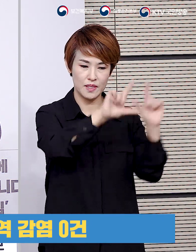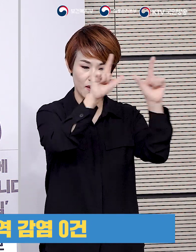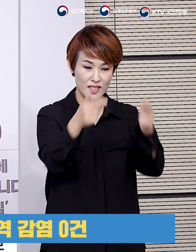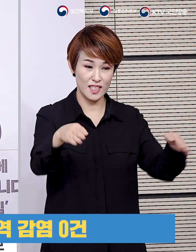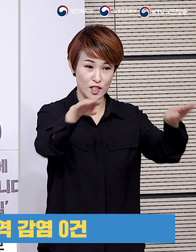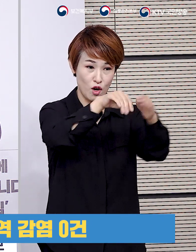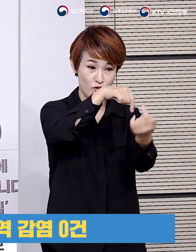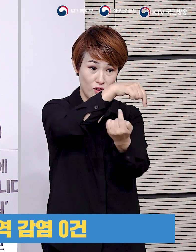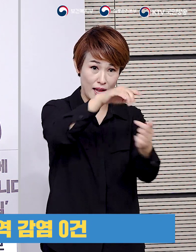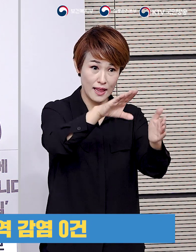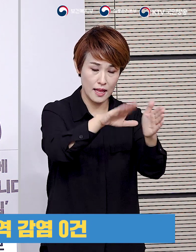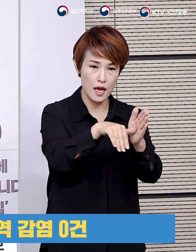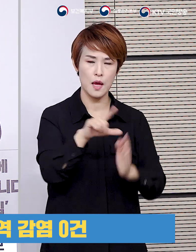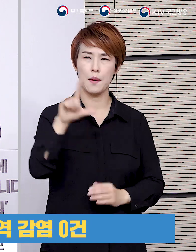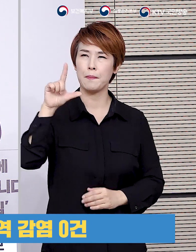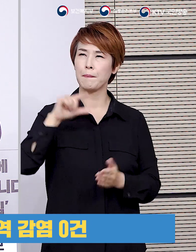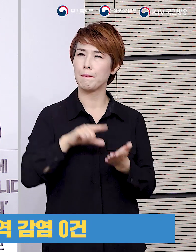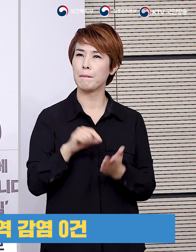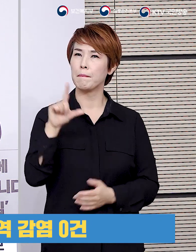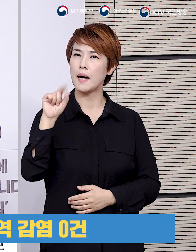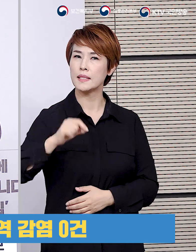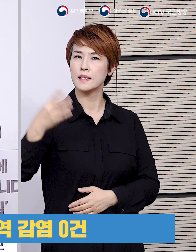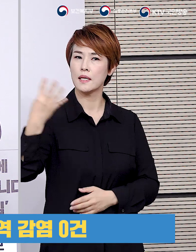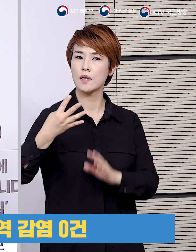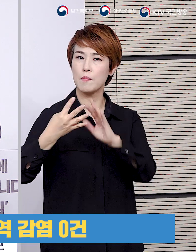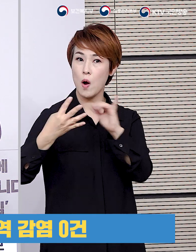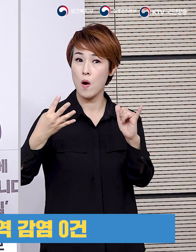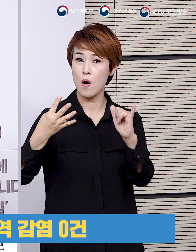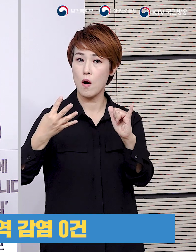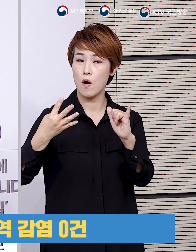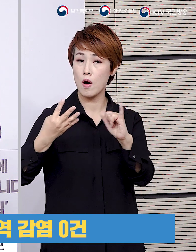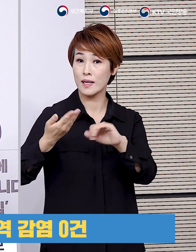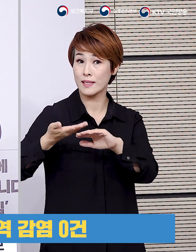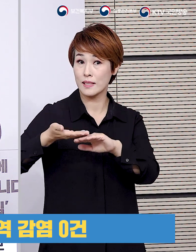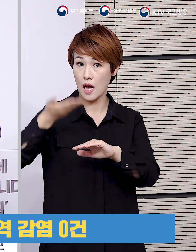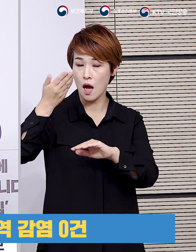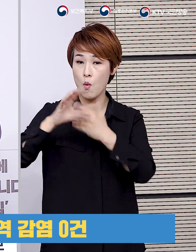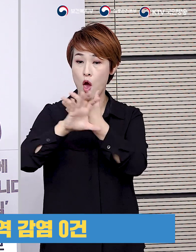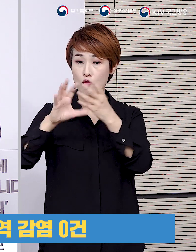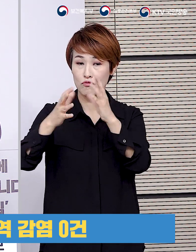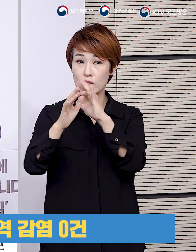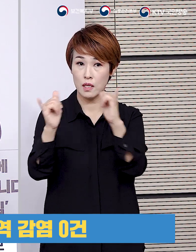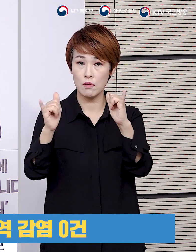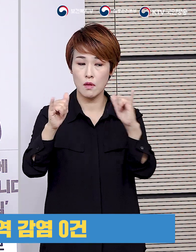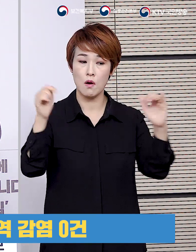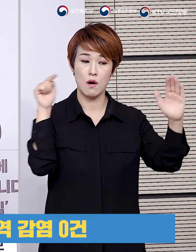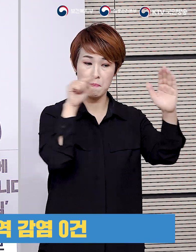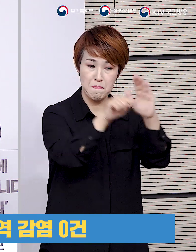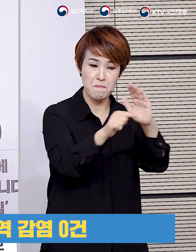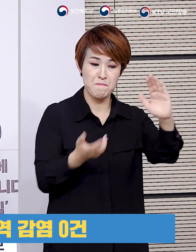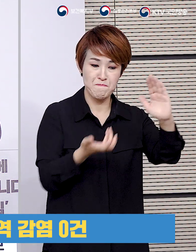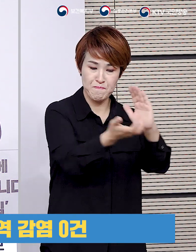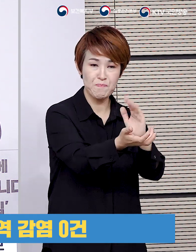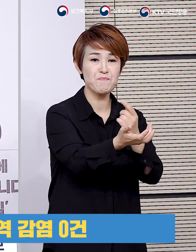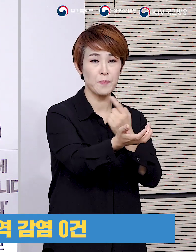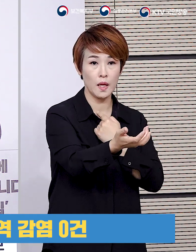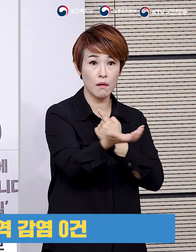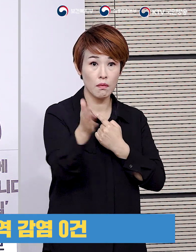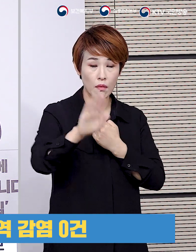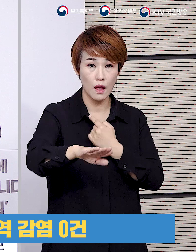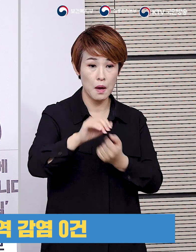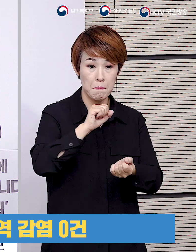저희가 이 시설들을 운영하면서 약 14,000명이 넘는 이런 그 외국인들이